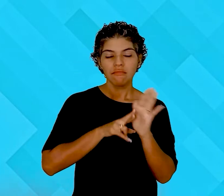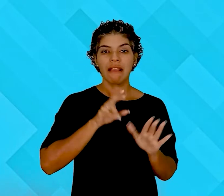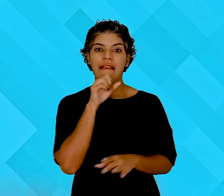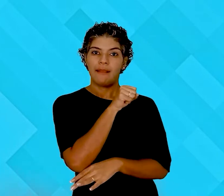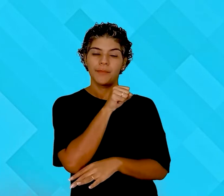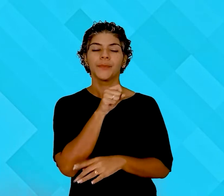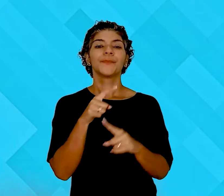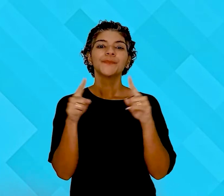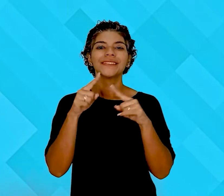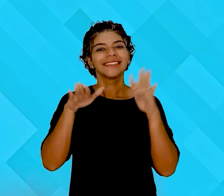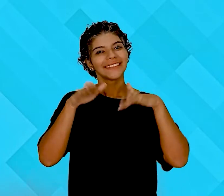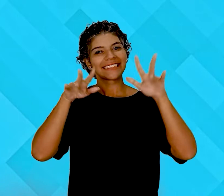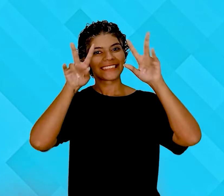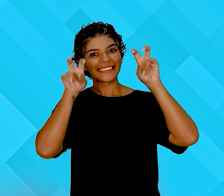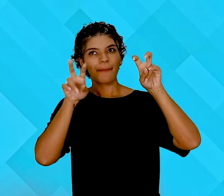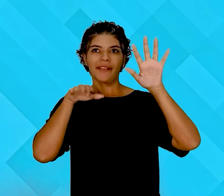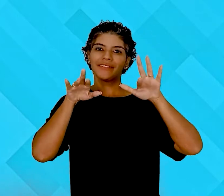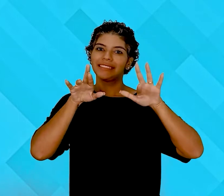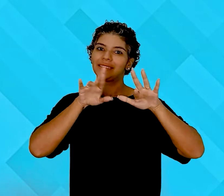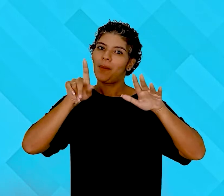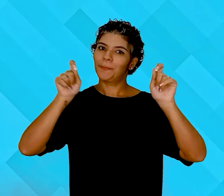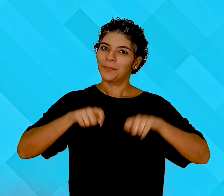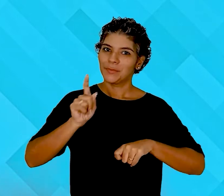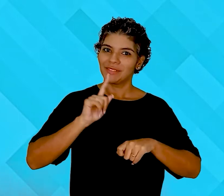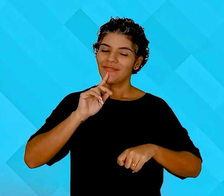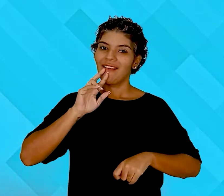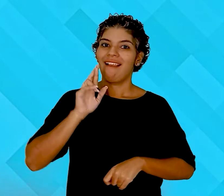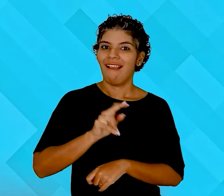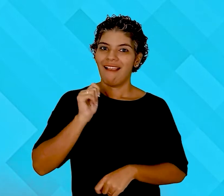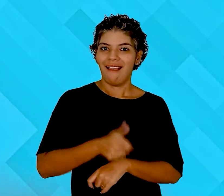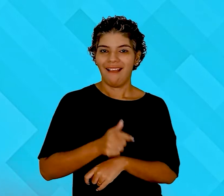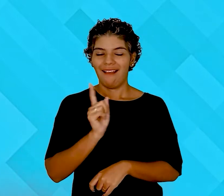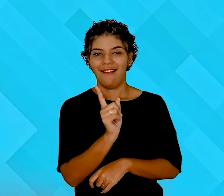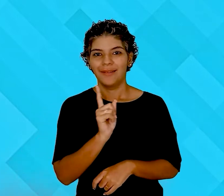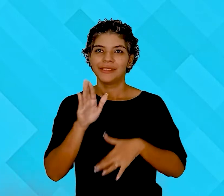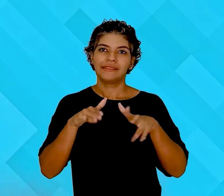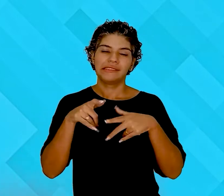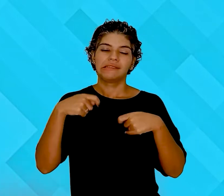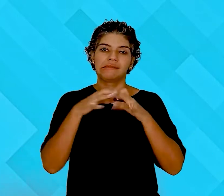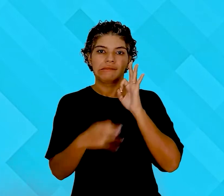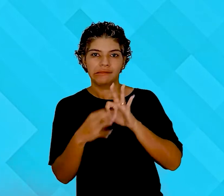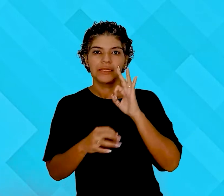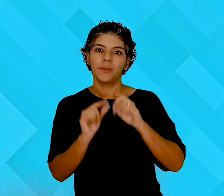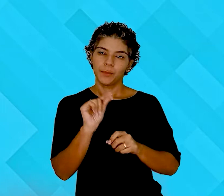tão objetiva e de forma rápida. Mas a gente pode tentar, né? Pode tentar fazer um pouco esse jogo rápido e você administra aí no tempo que você